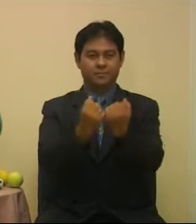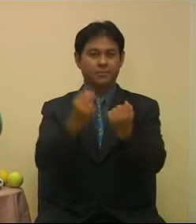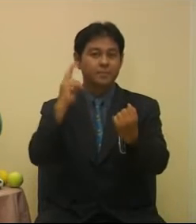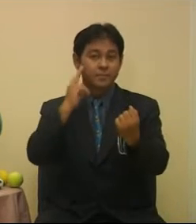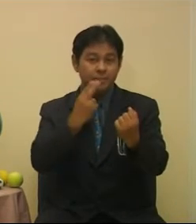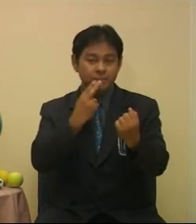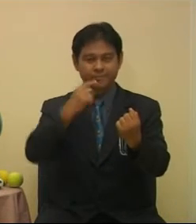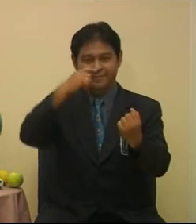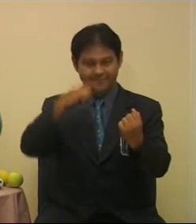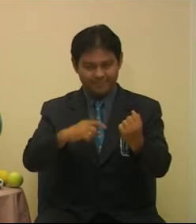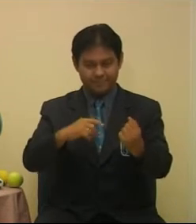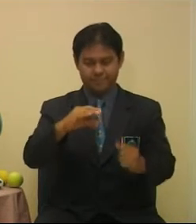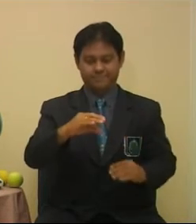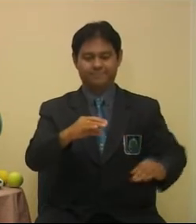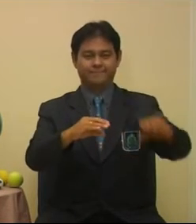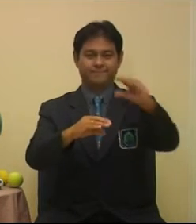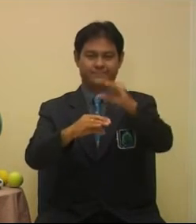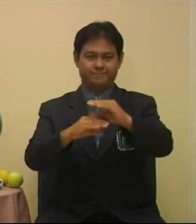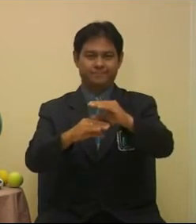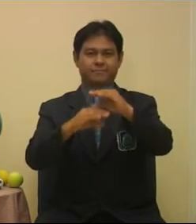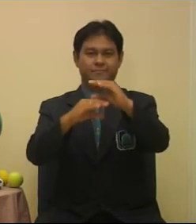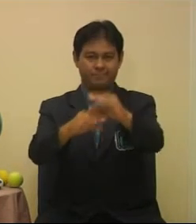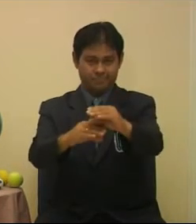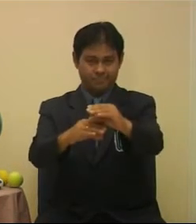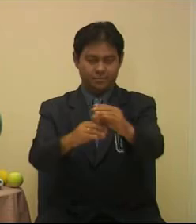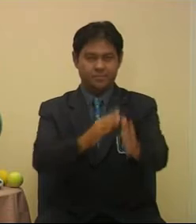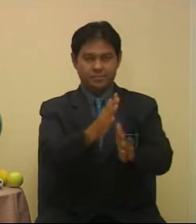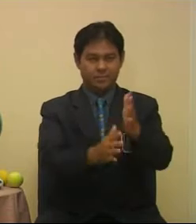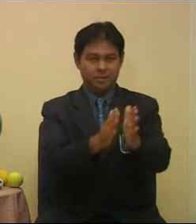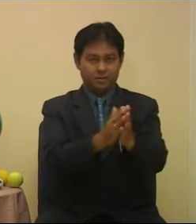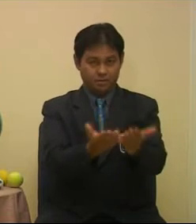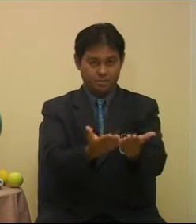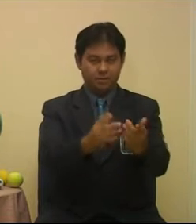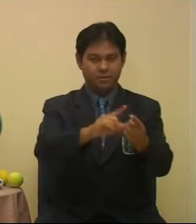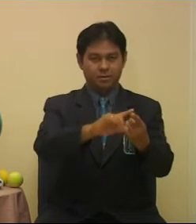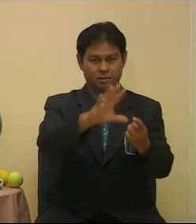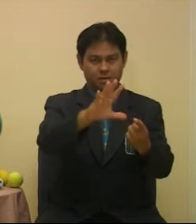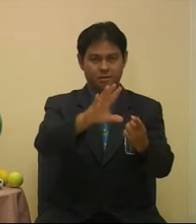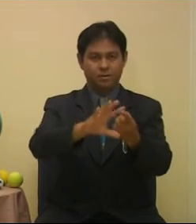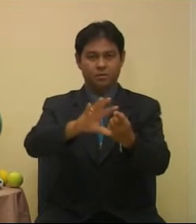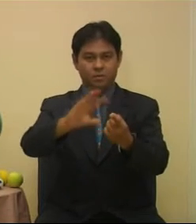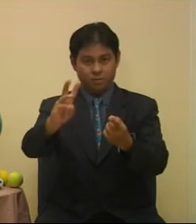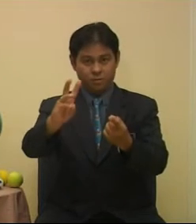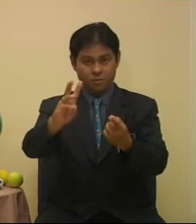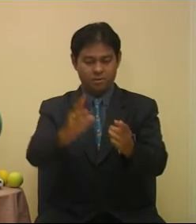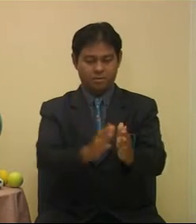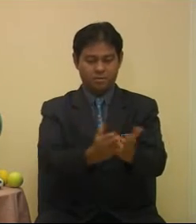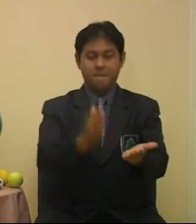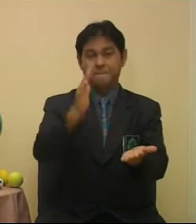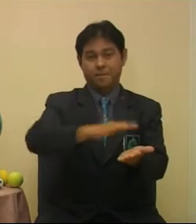คนหูหนวกแห่งประเทศไทยอีกส่วนหนึ่งหนังสือภาษามือไทยเล่ม5และเล่ม6จะนำไปแจก